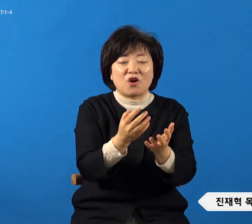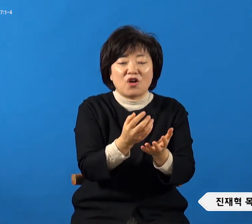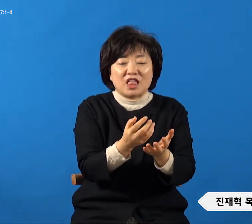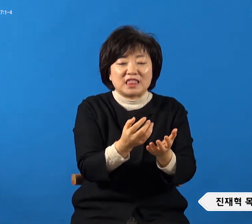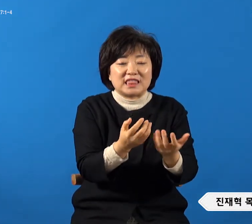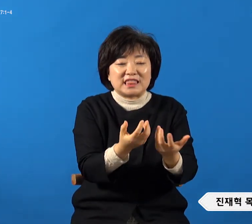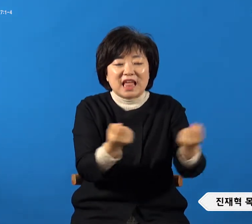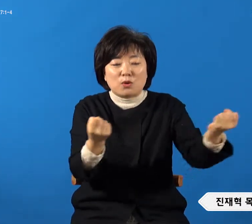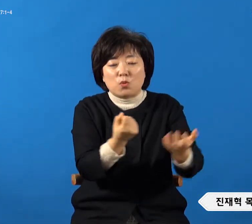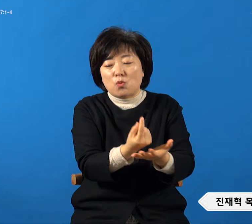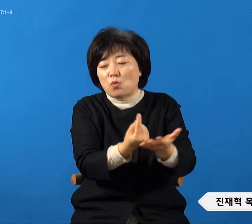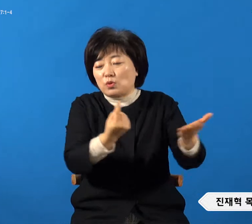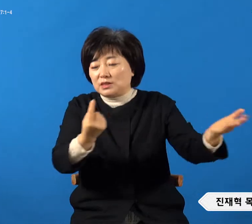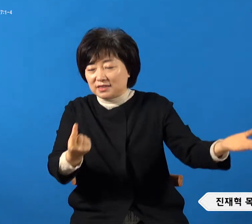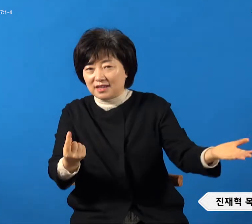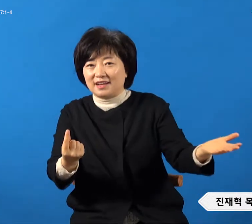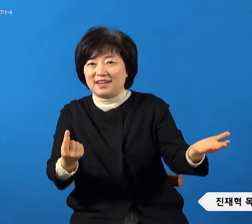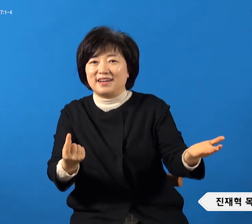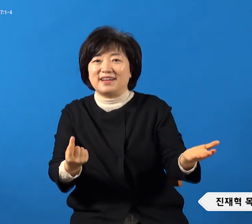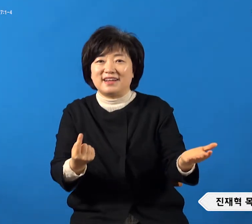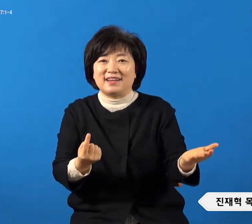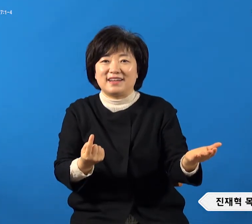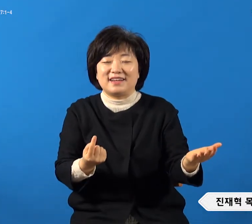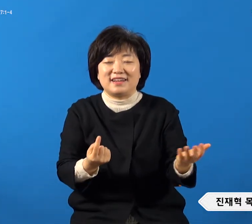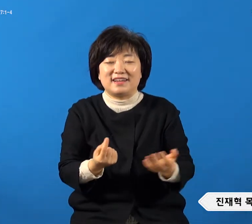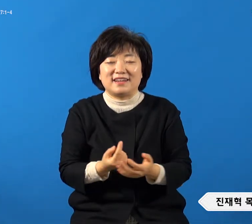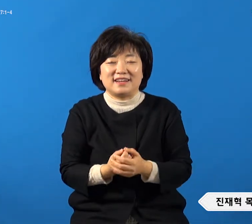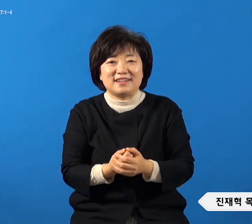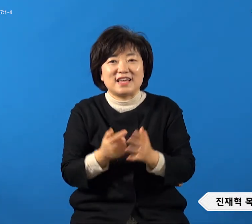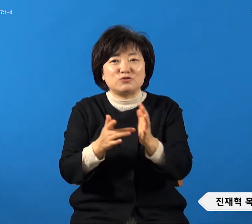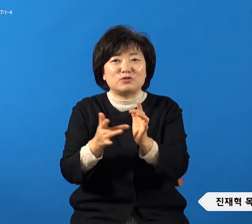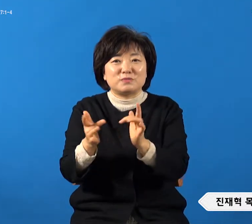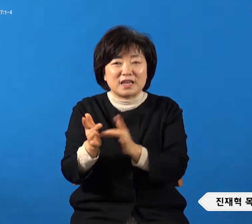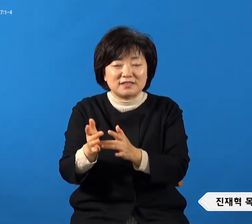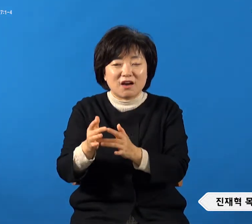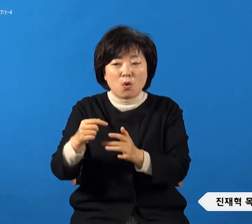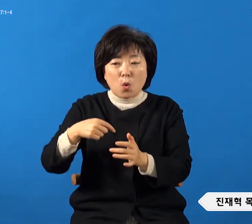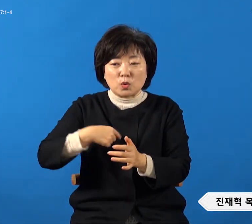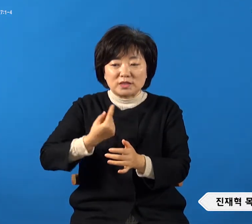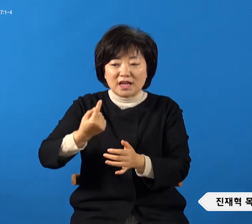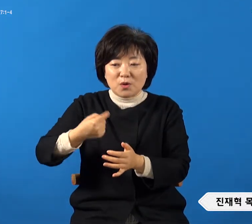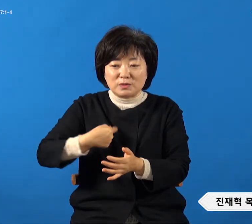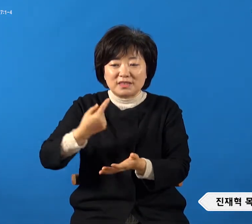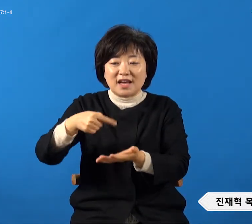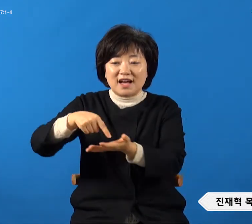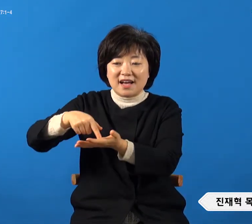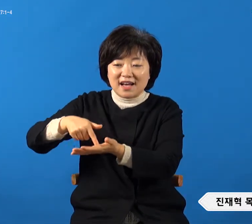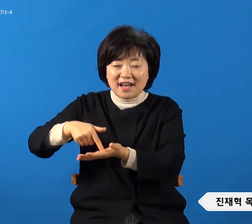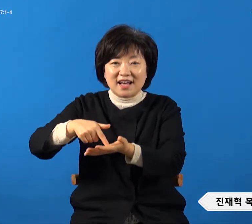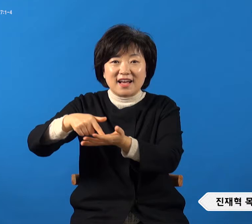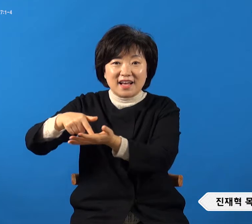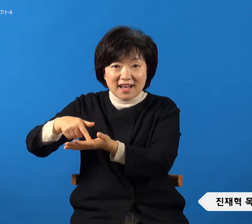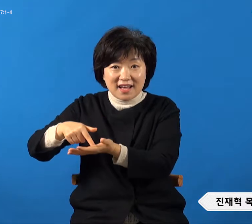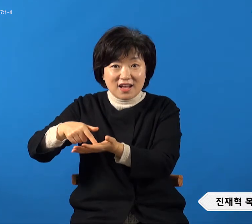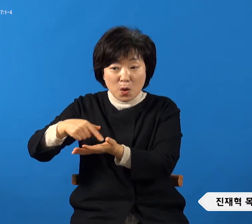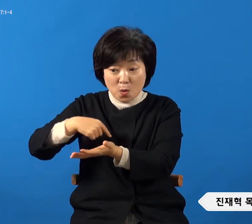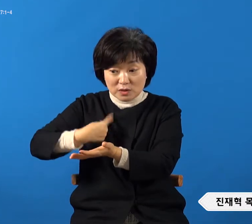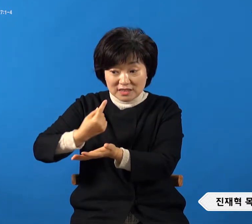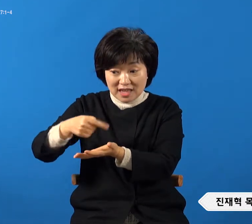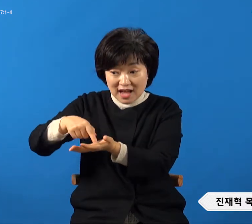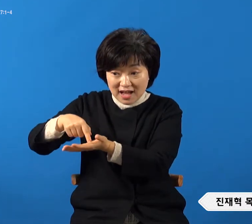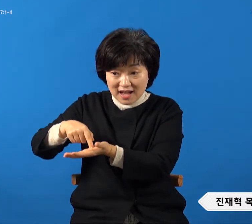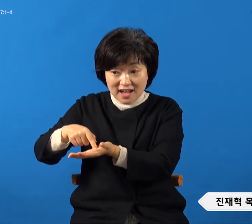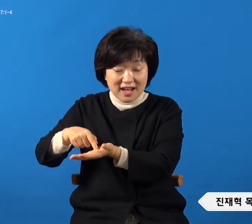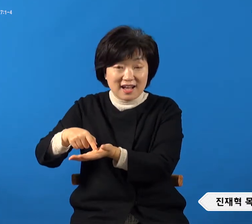따로 한적한 곳에 나가셨다. 성경은 끊임없이 예수님께서 외로움 가운데 혼자 계셨지만 그것은 결코 혼자